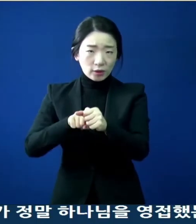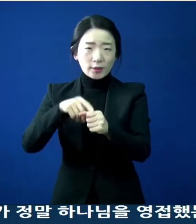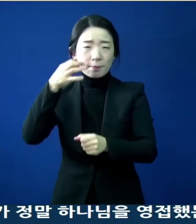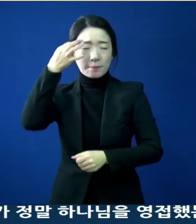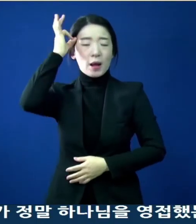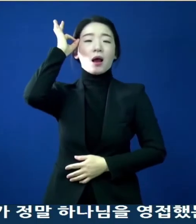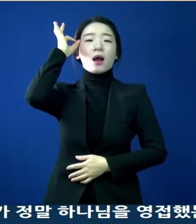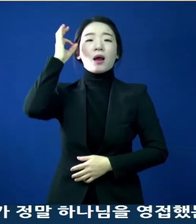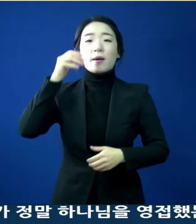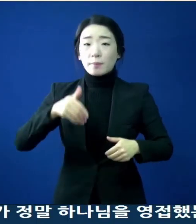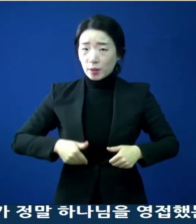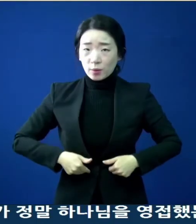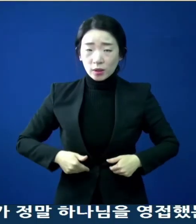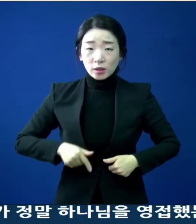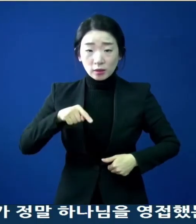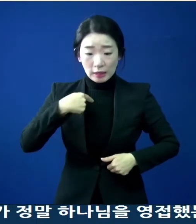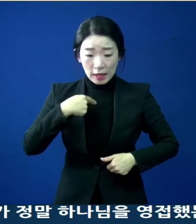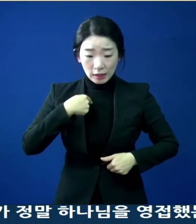깨달음이 나에게 있는가?